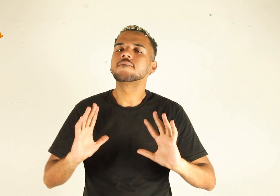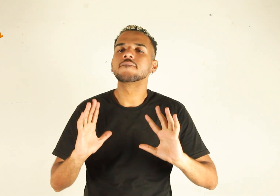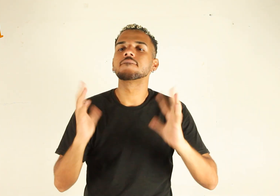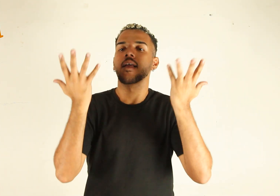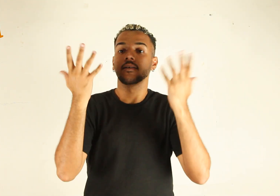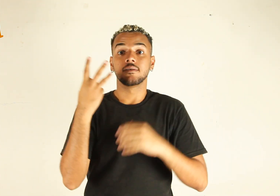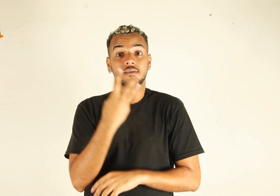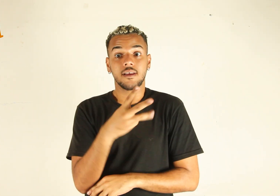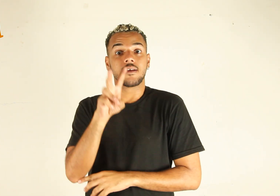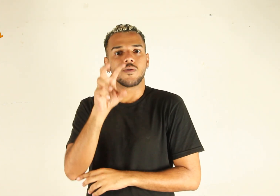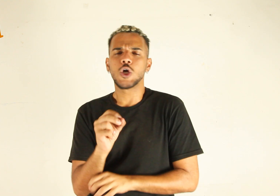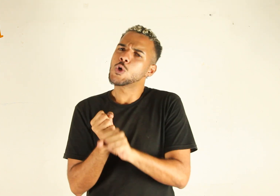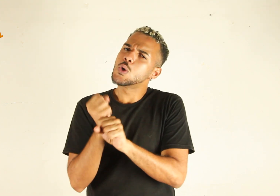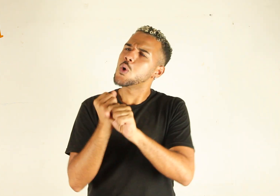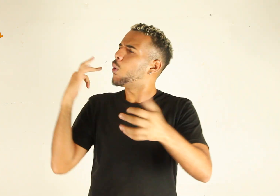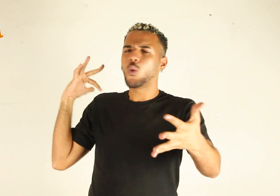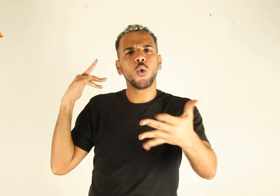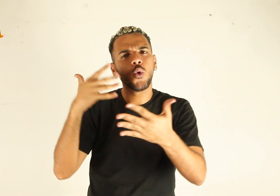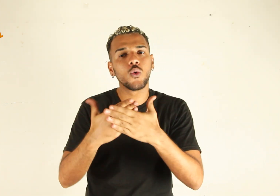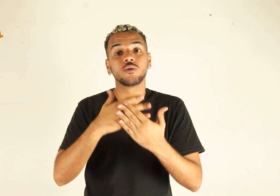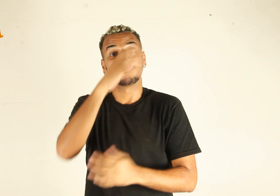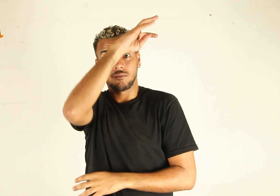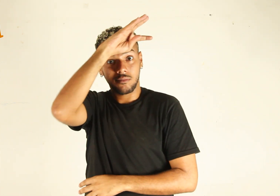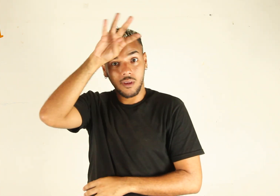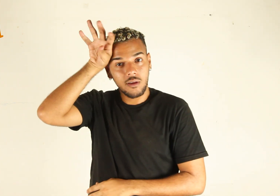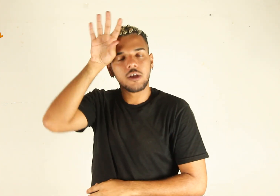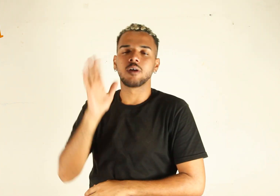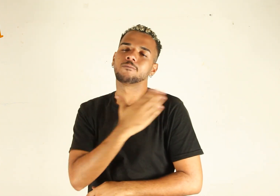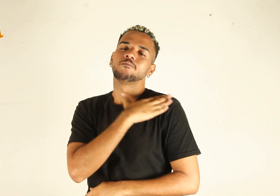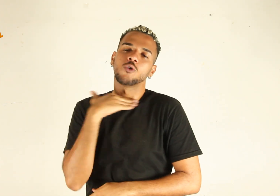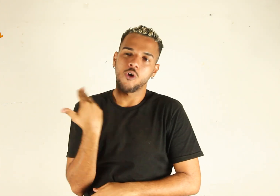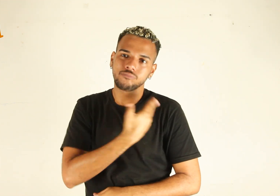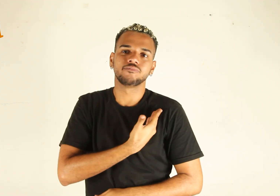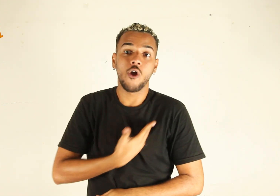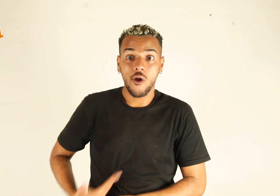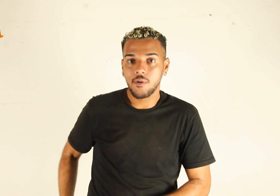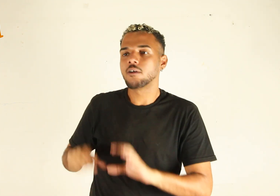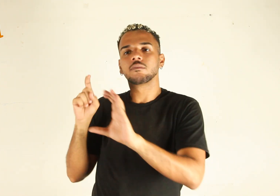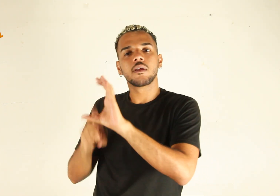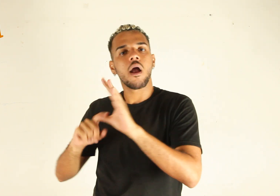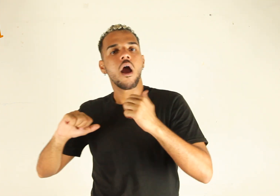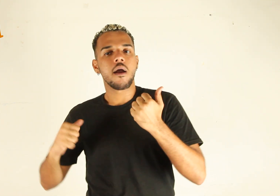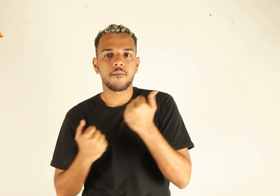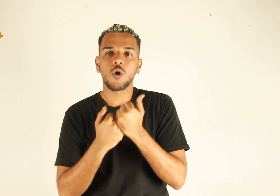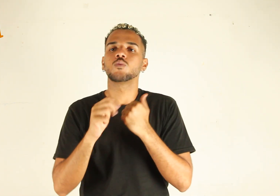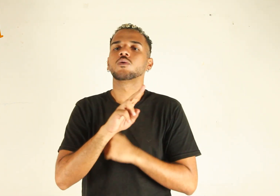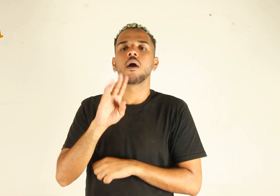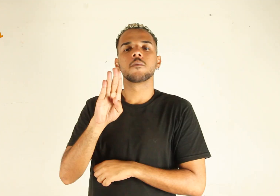sua liderança guerreira. Em comemoração aos 350 anos da morte da rainha Ginga, o